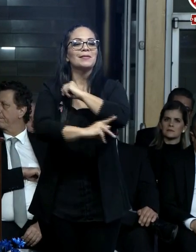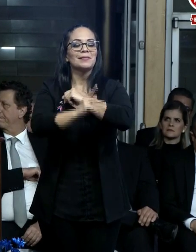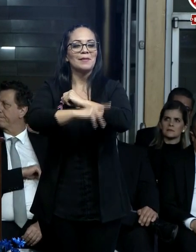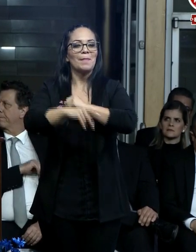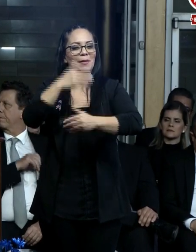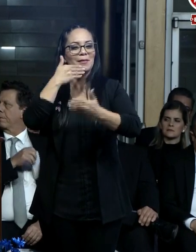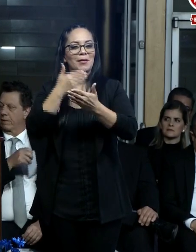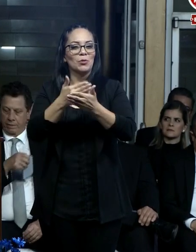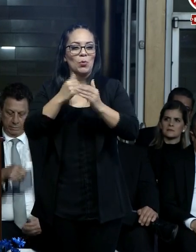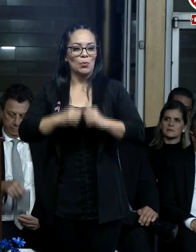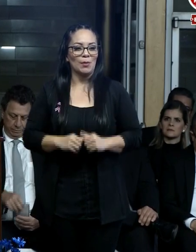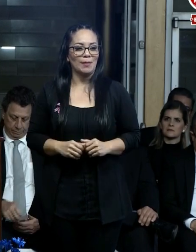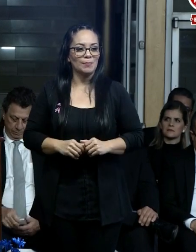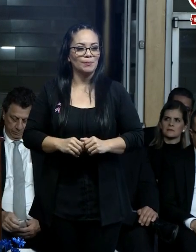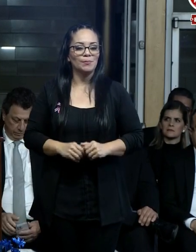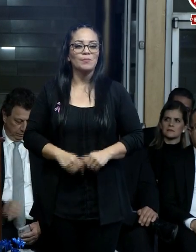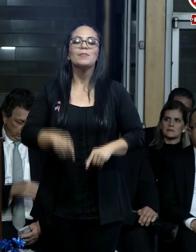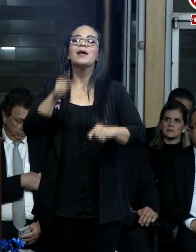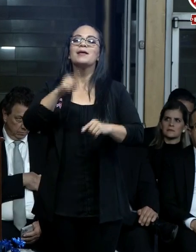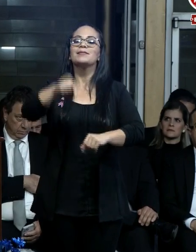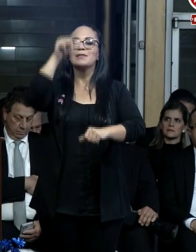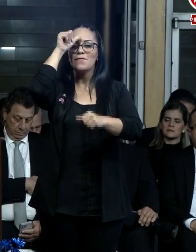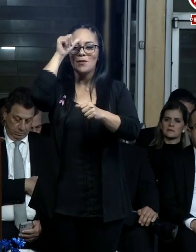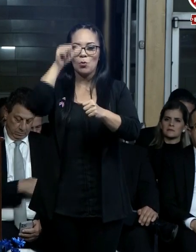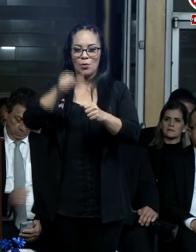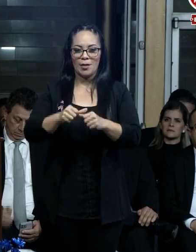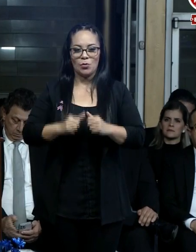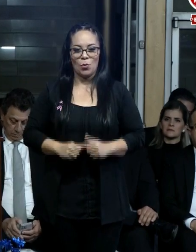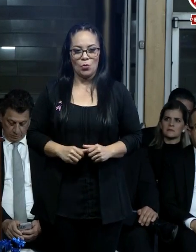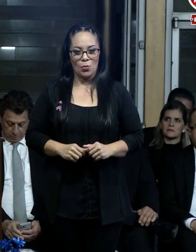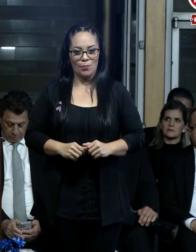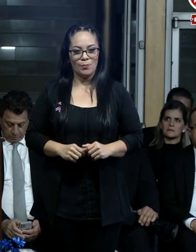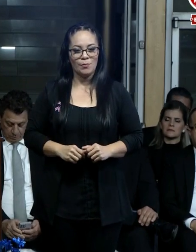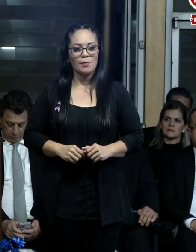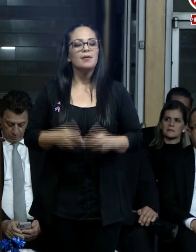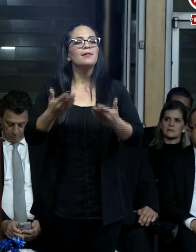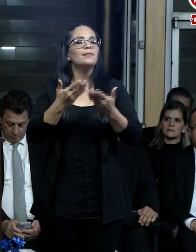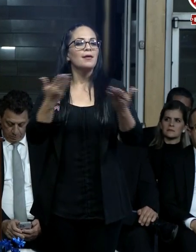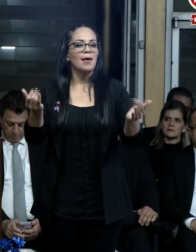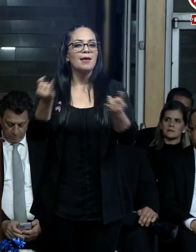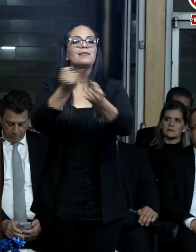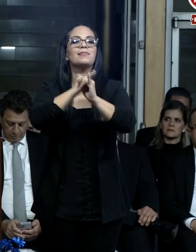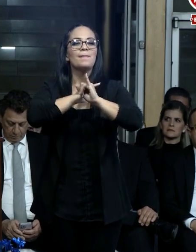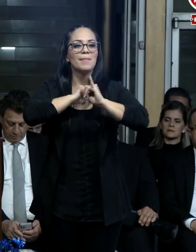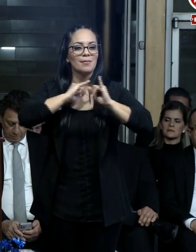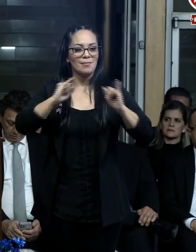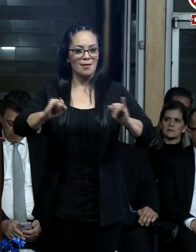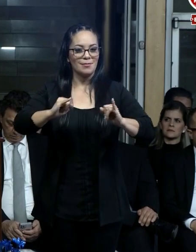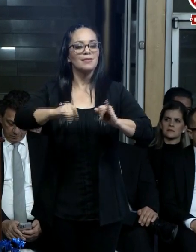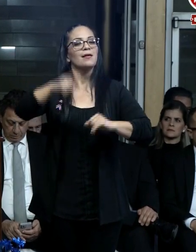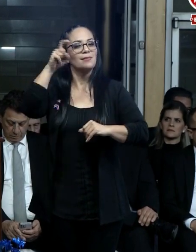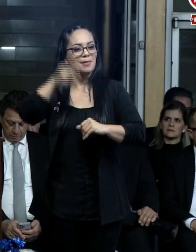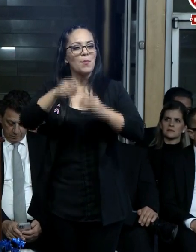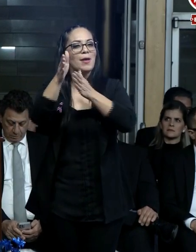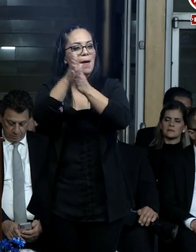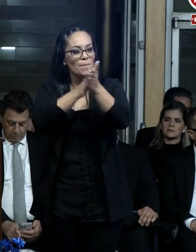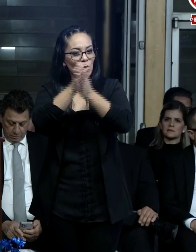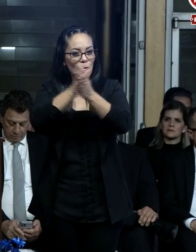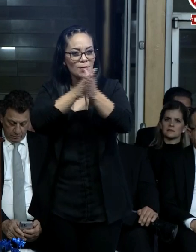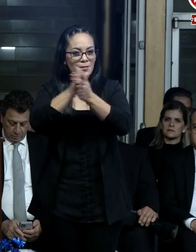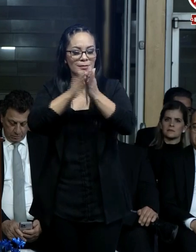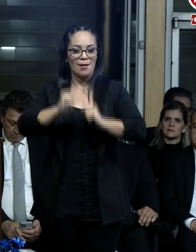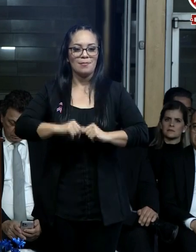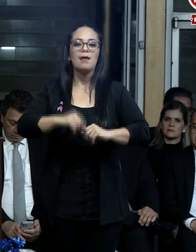noble. Es el recordatorio de que la independencia debe ser aprovechada